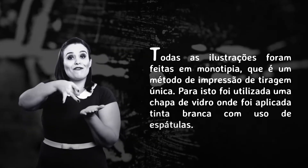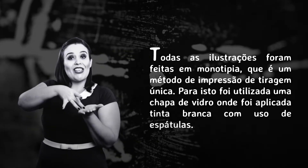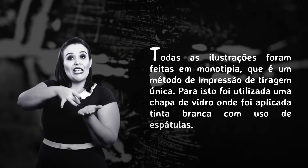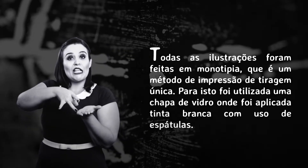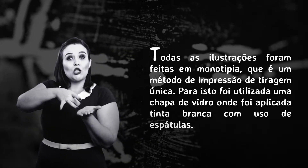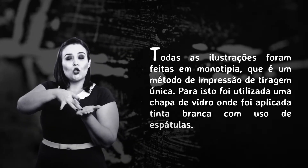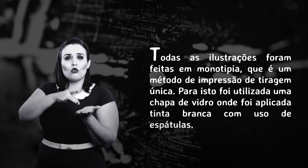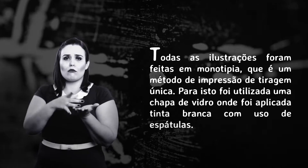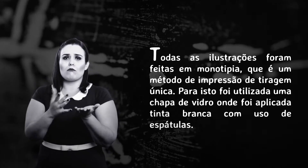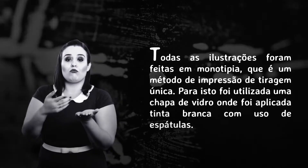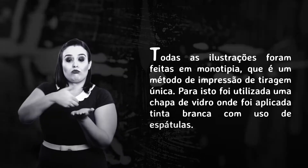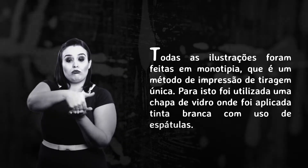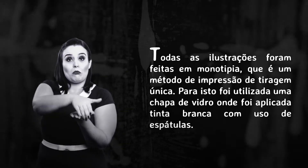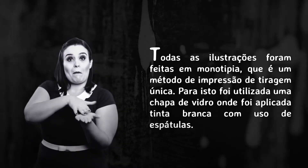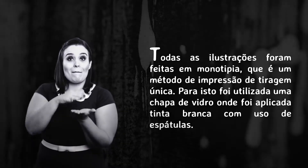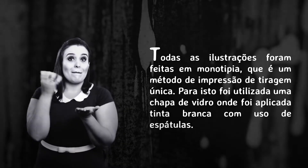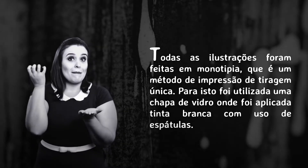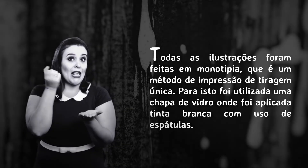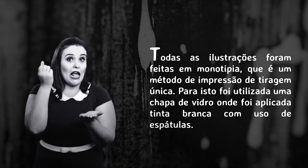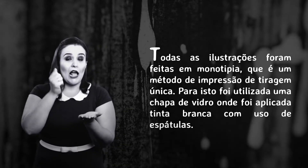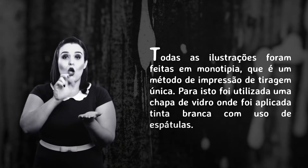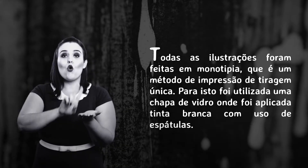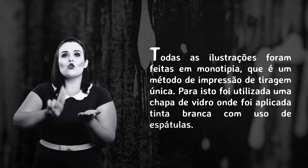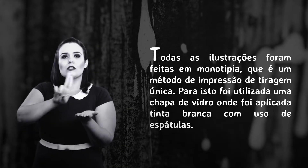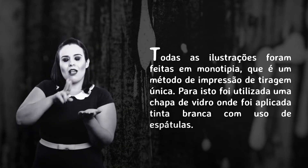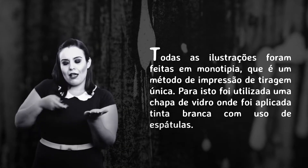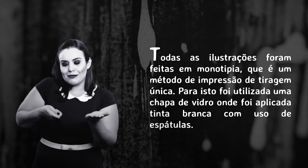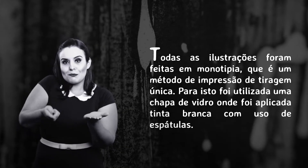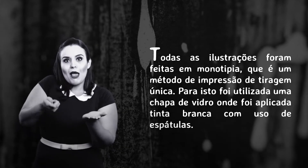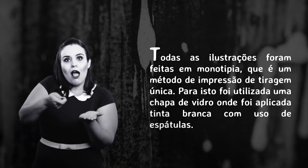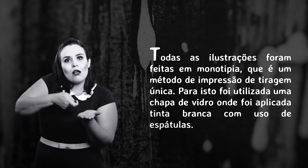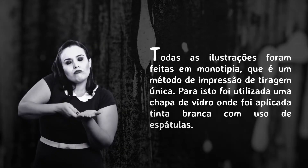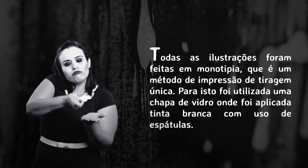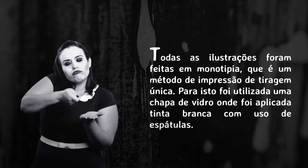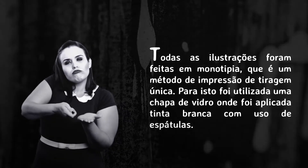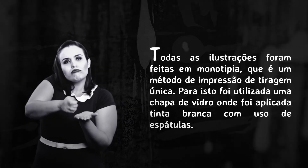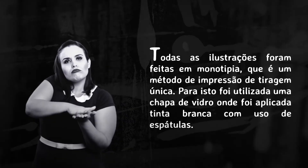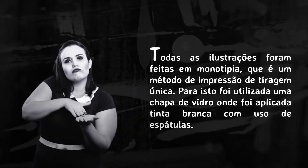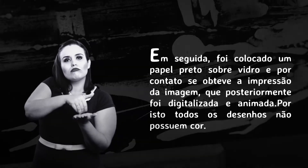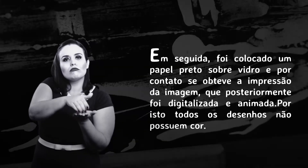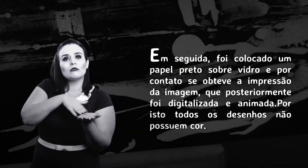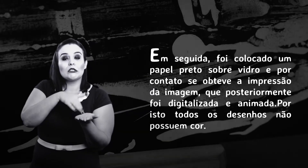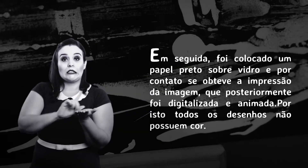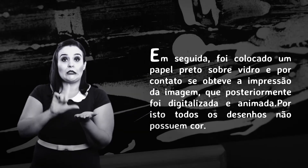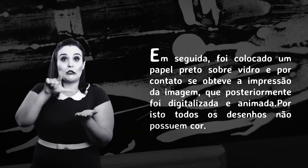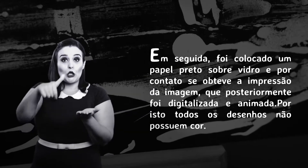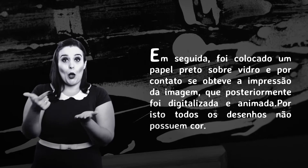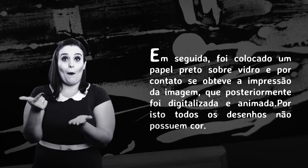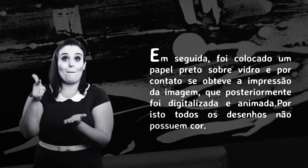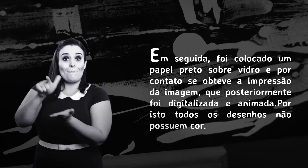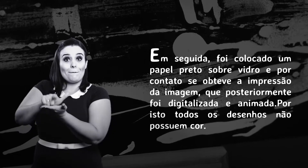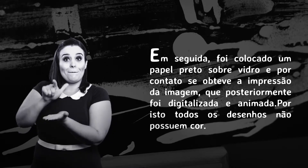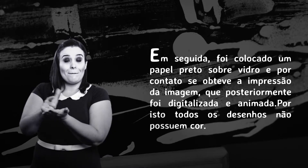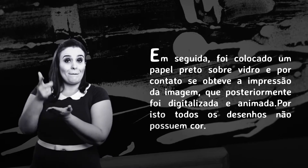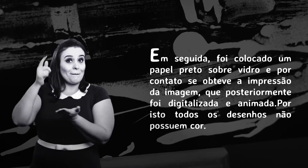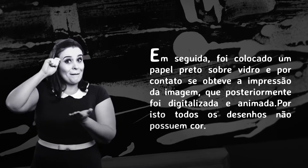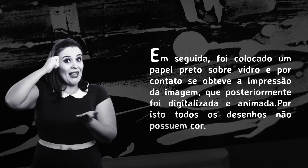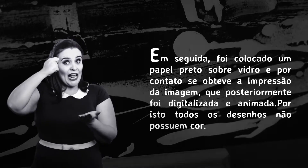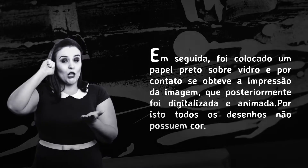uma chapa de vidro onde foi aplicada tinta branca com uso de espátulas. Em seguida, foi colocado um papel preto sobre